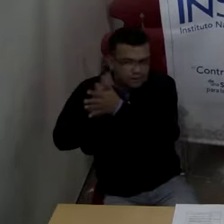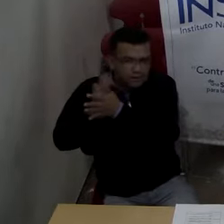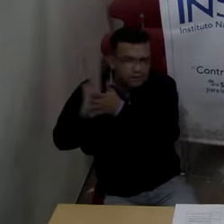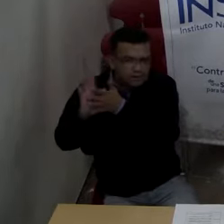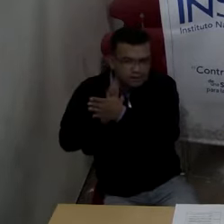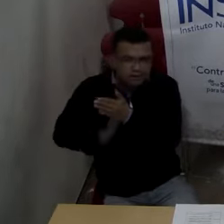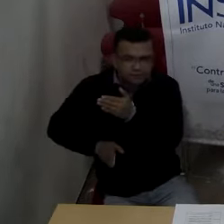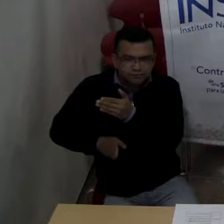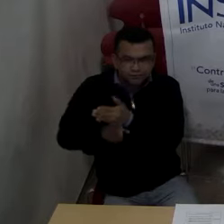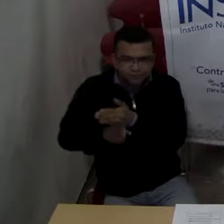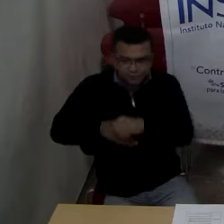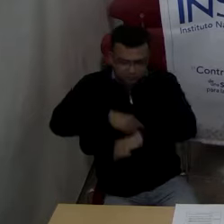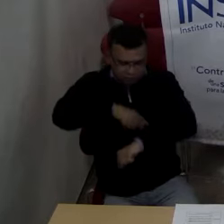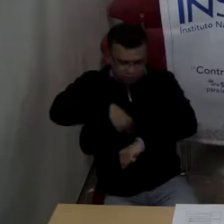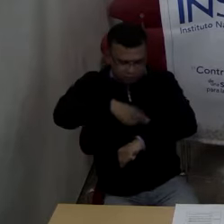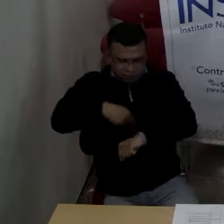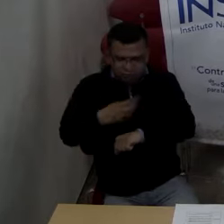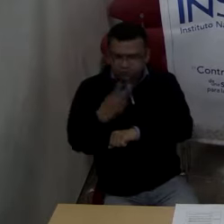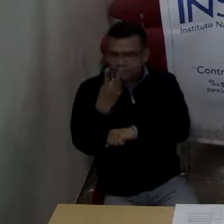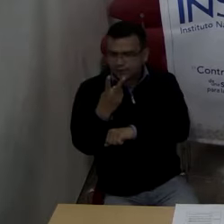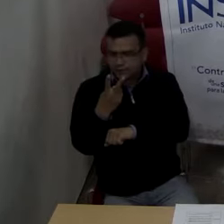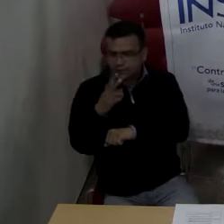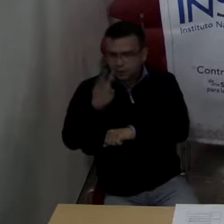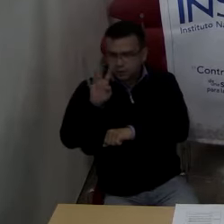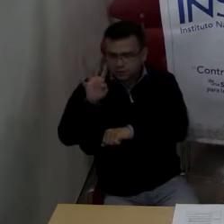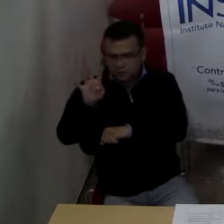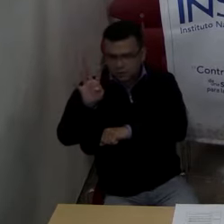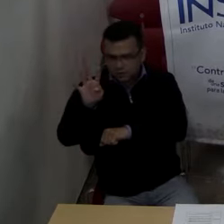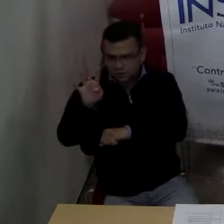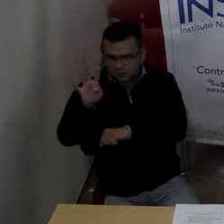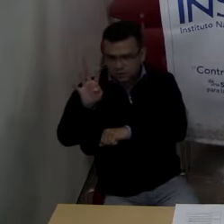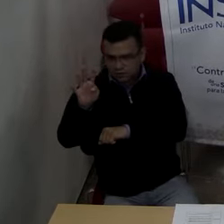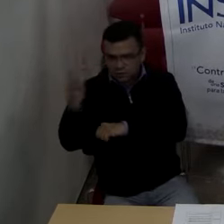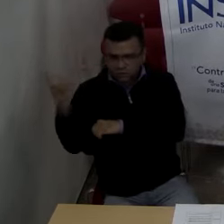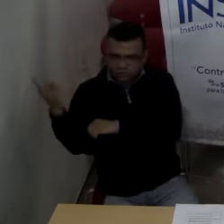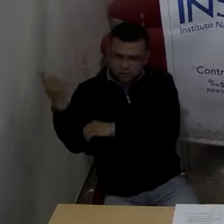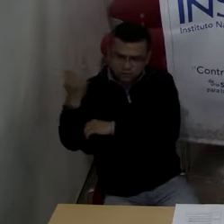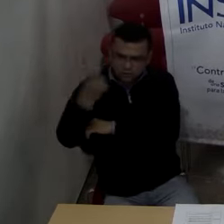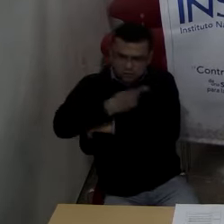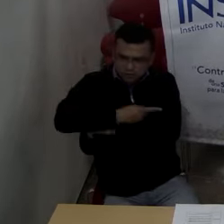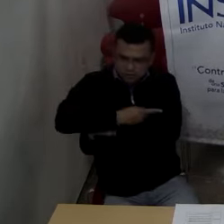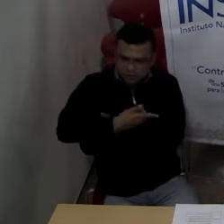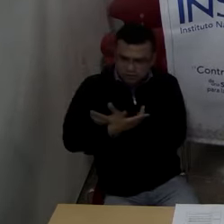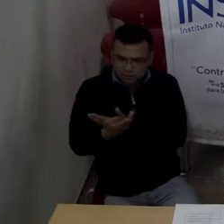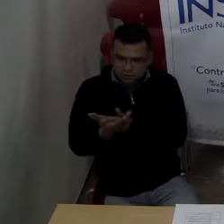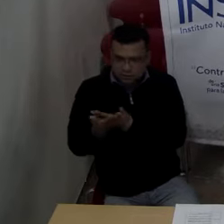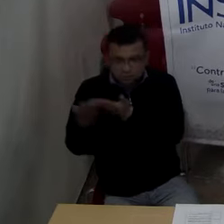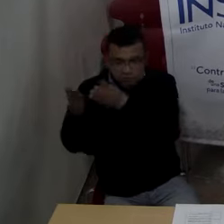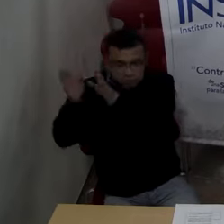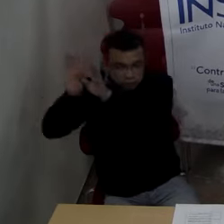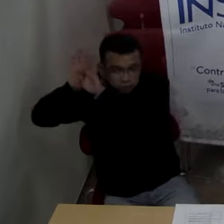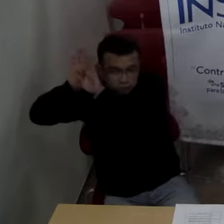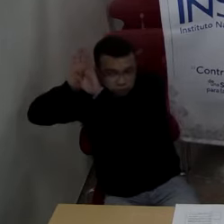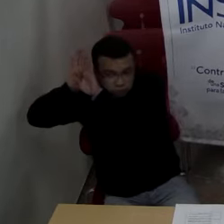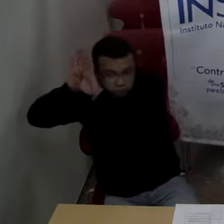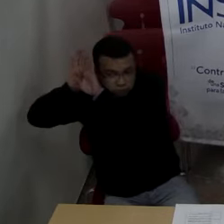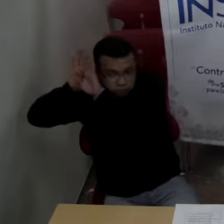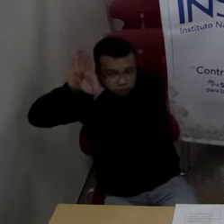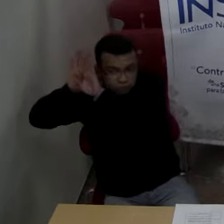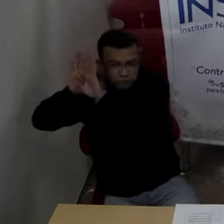las 24 horas del día, nunca se cierra. Así estemos nosotros dormidos, siempre va a